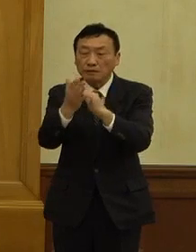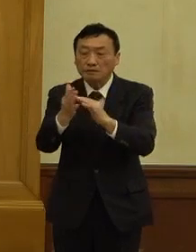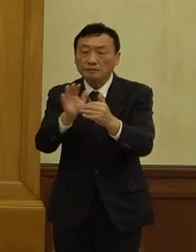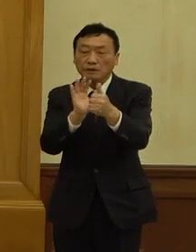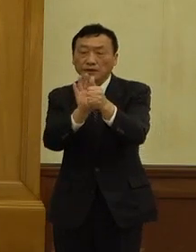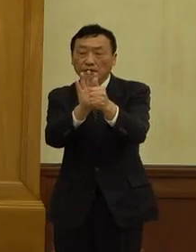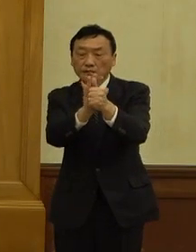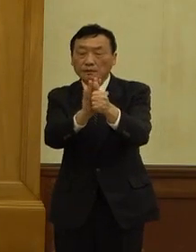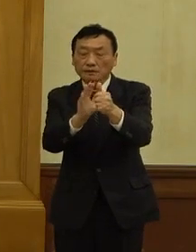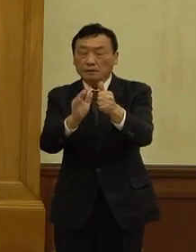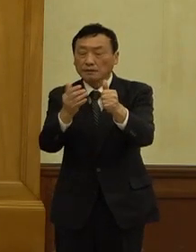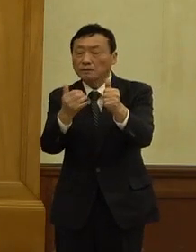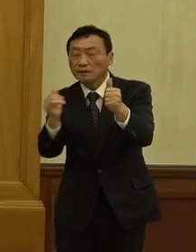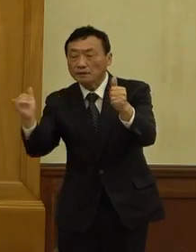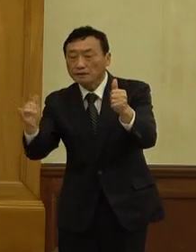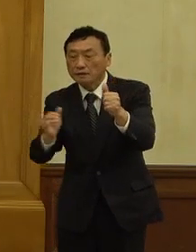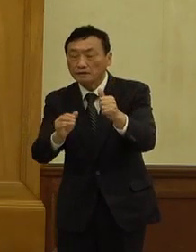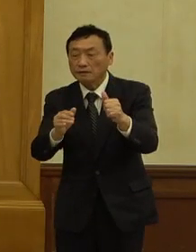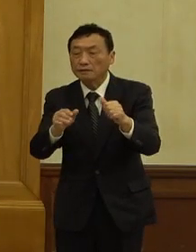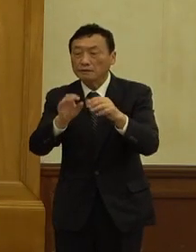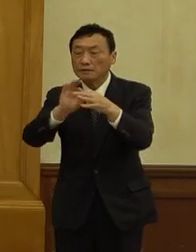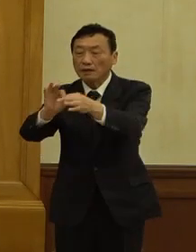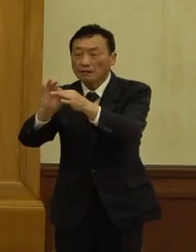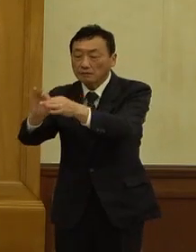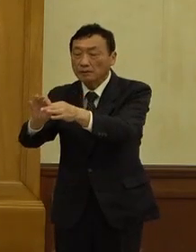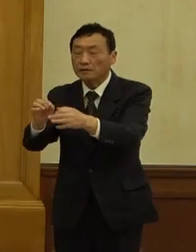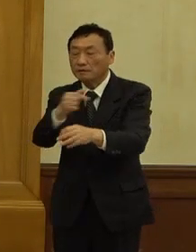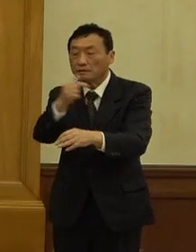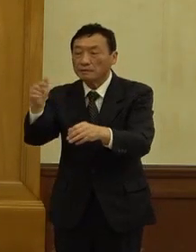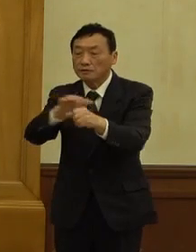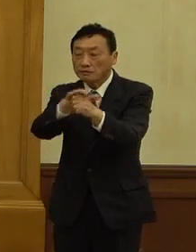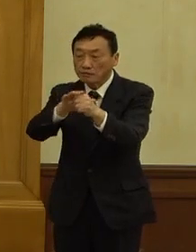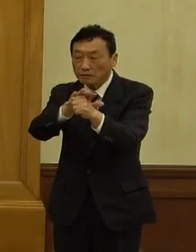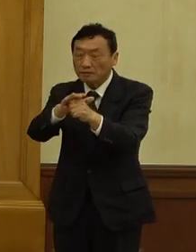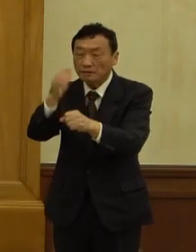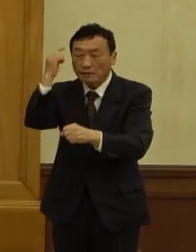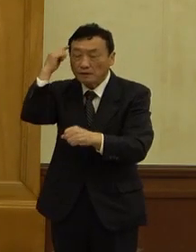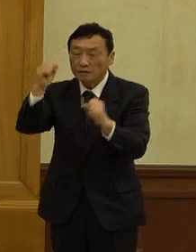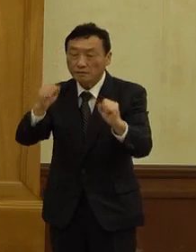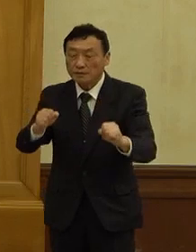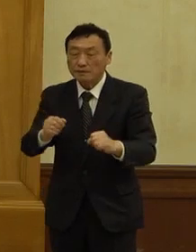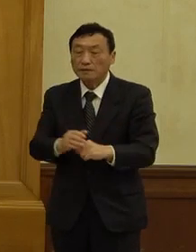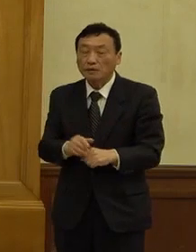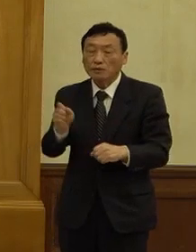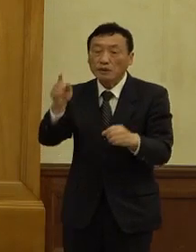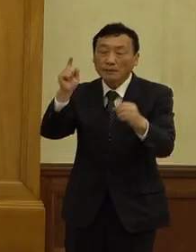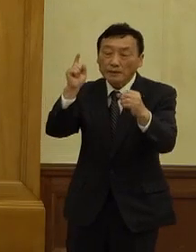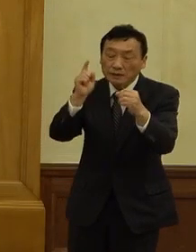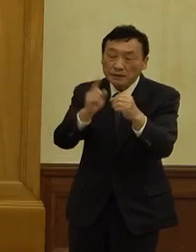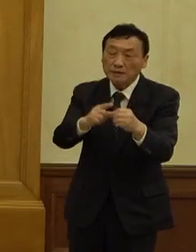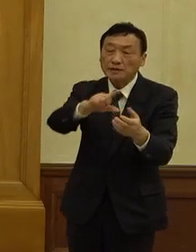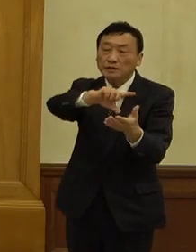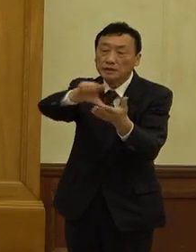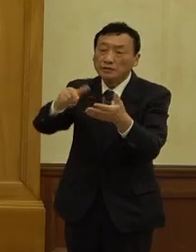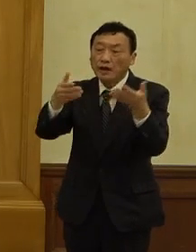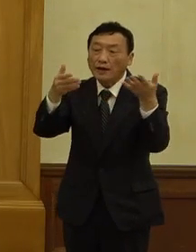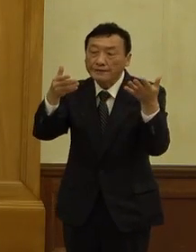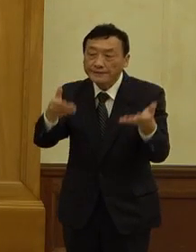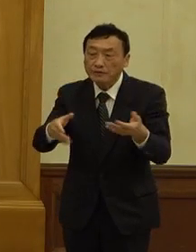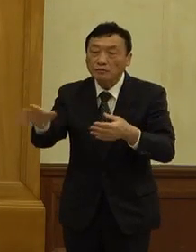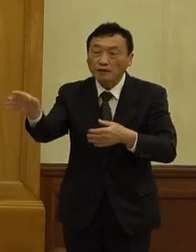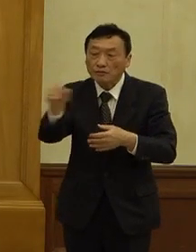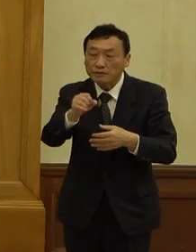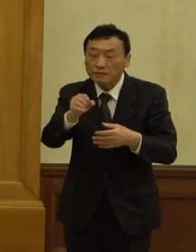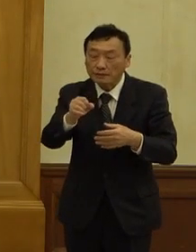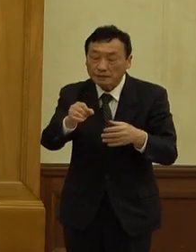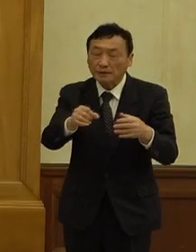ことが本県の持続的な発展に欠かせないものであると考えております。このために地域の安全を確保する砂